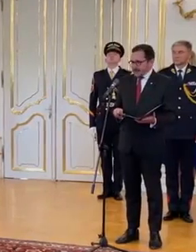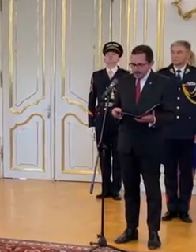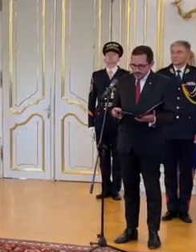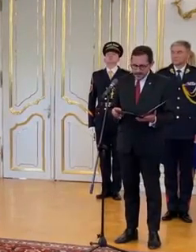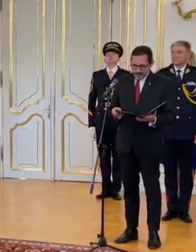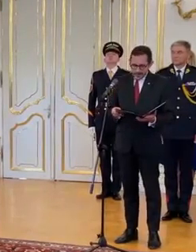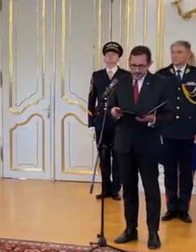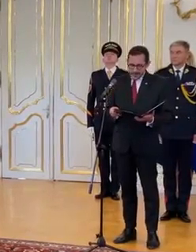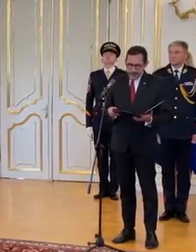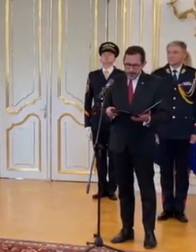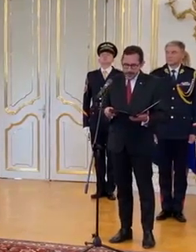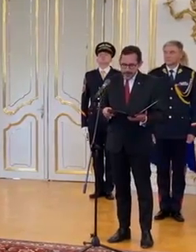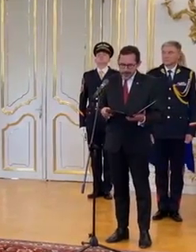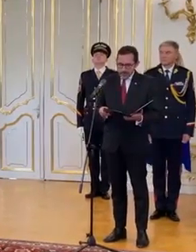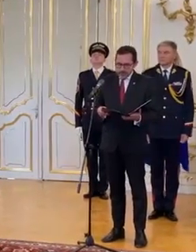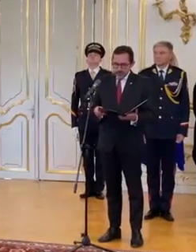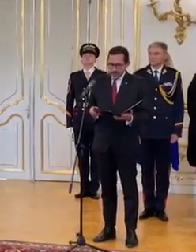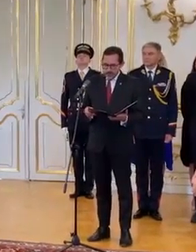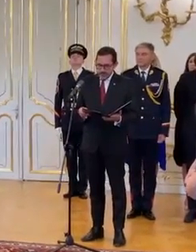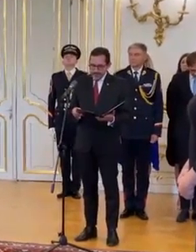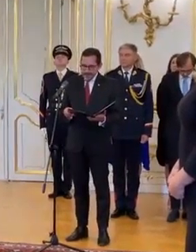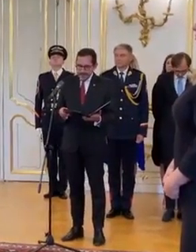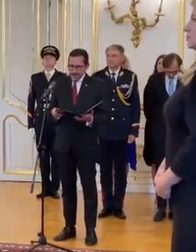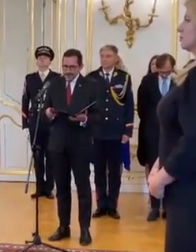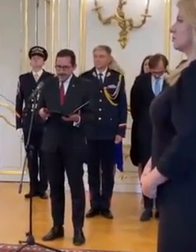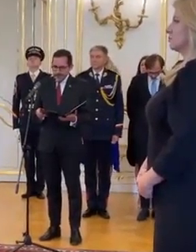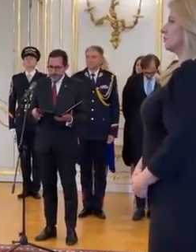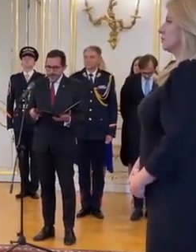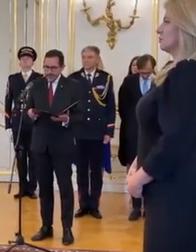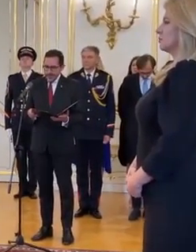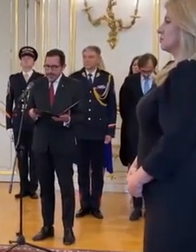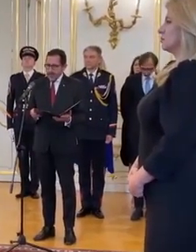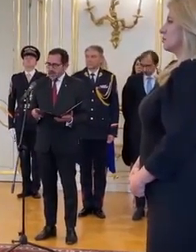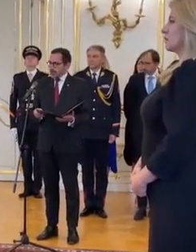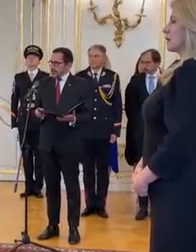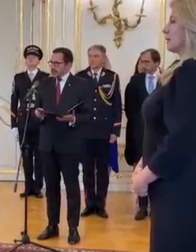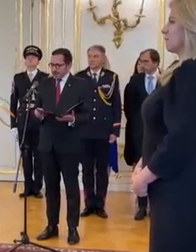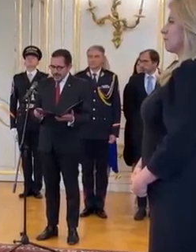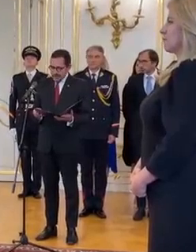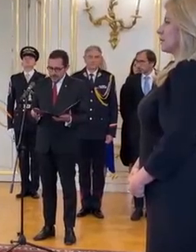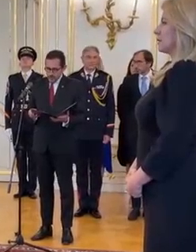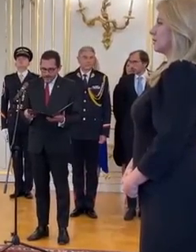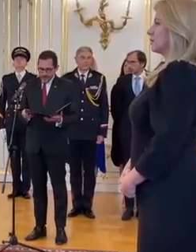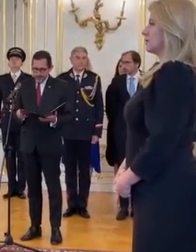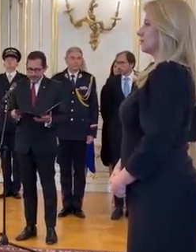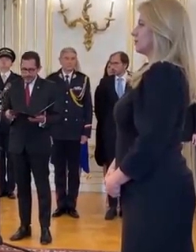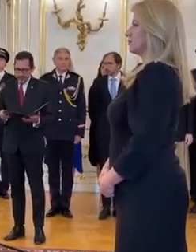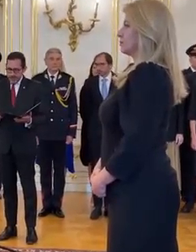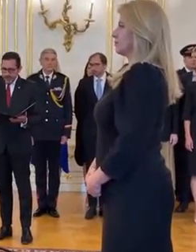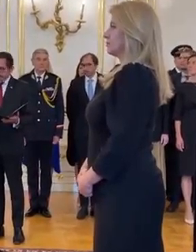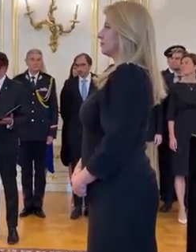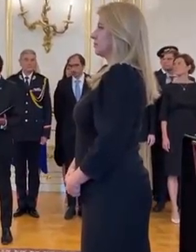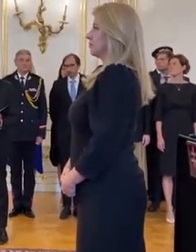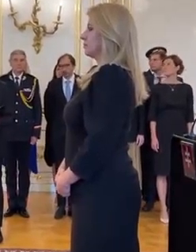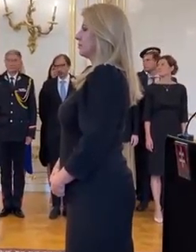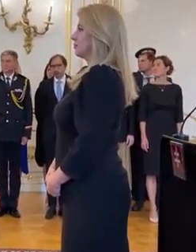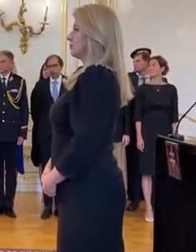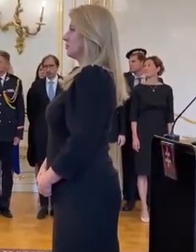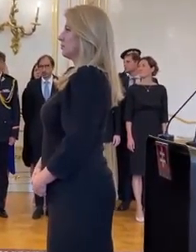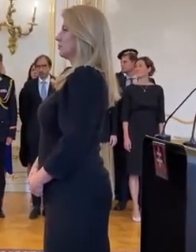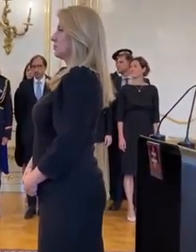Prezidentka Slovenskej republiky podľa článku 102 odsek 1 písmeno G a článku 111 ústavy na